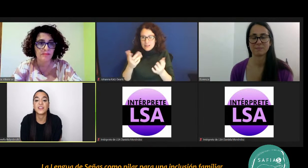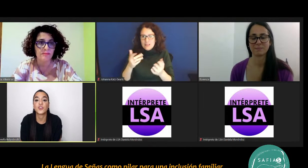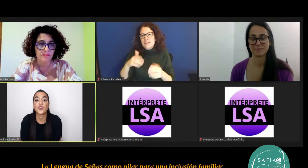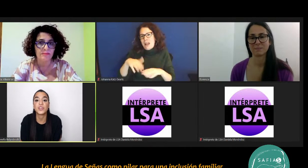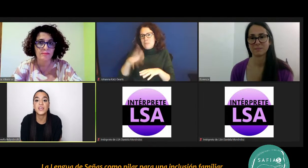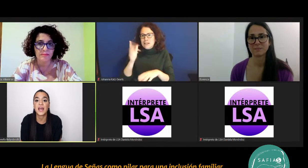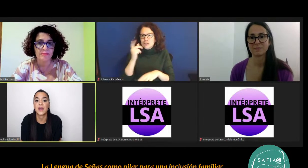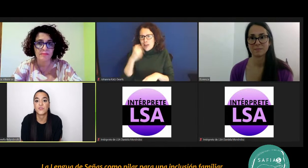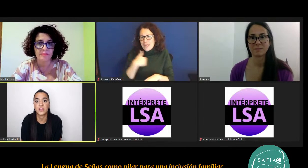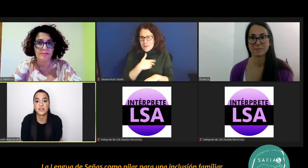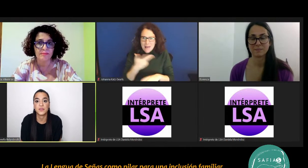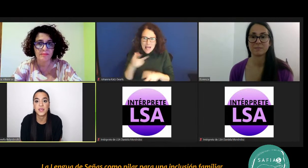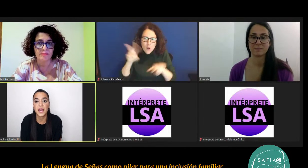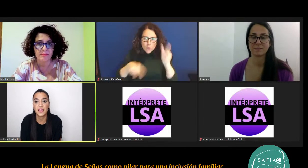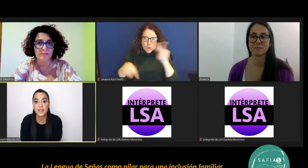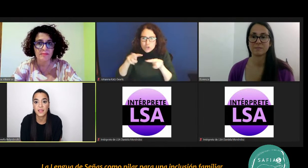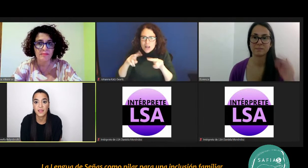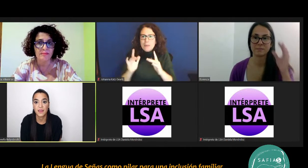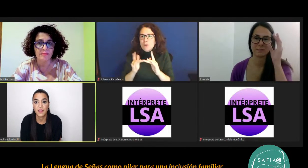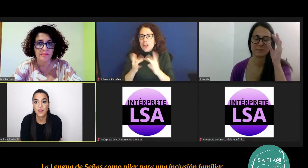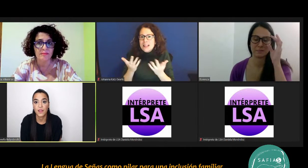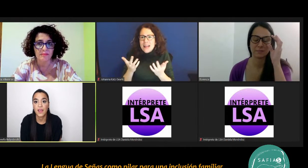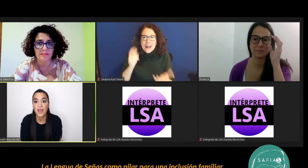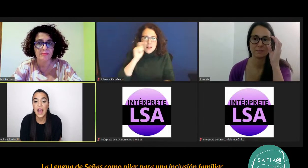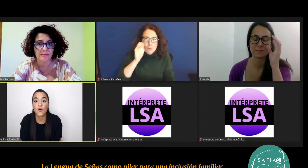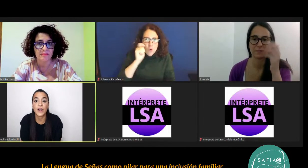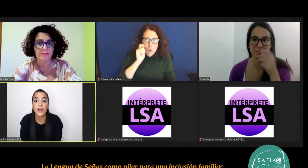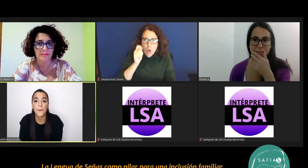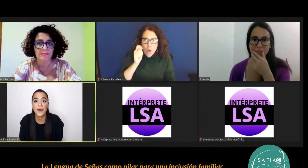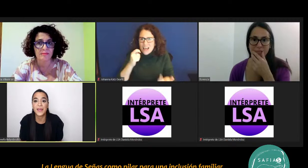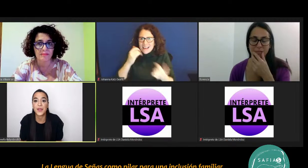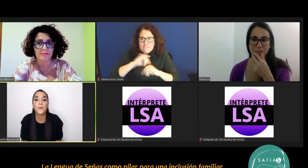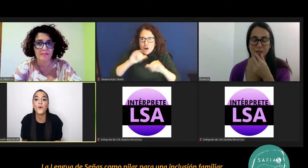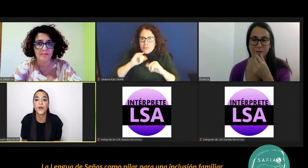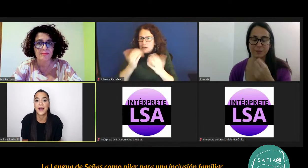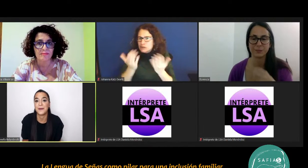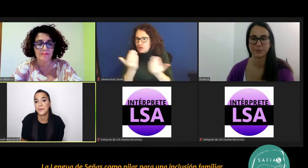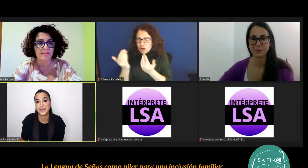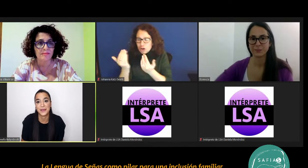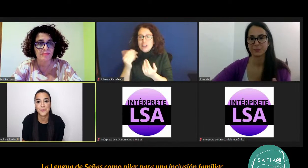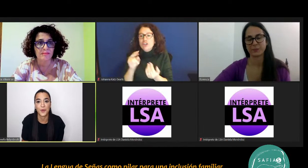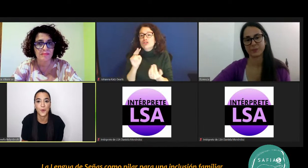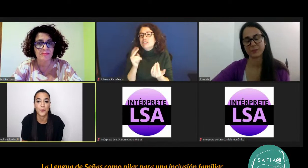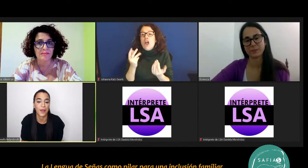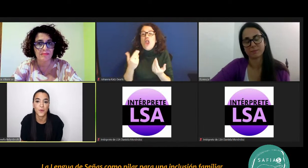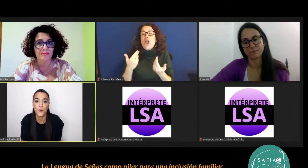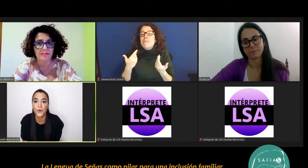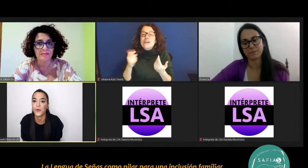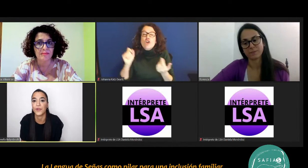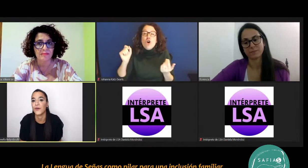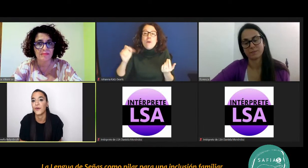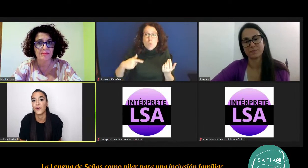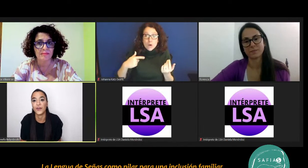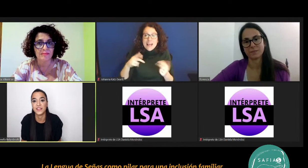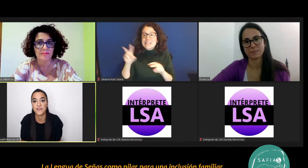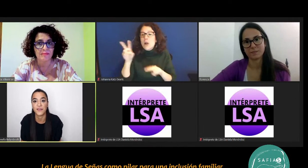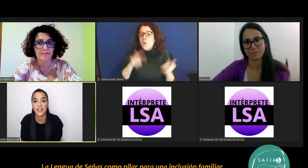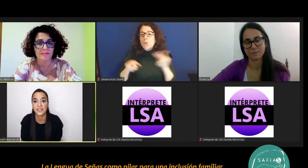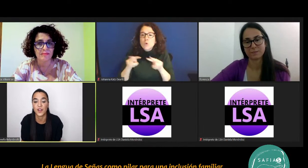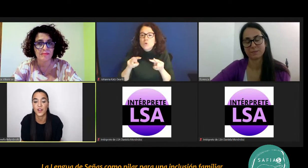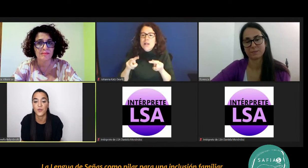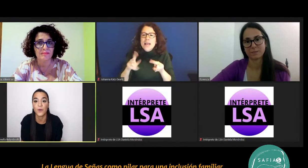Y la tecnología, la conectividad, ahora los padres buscan, por ejemplo, en Google o